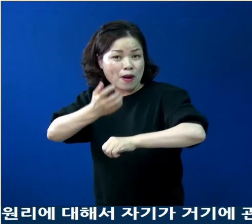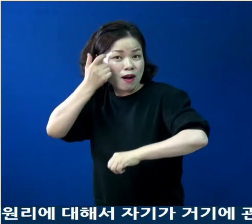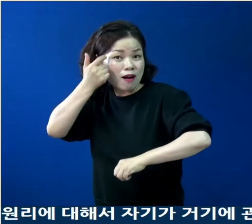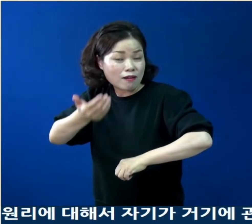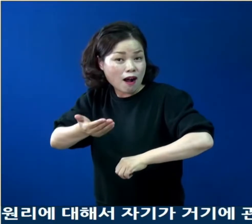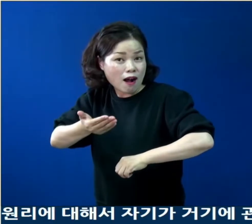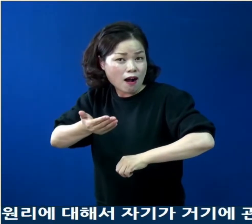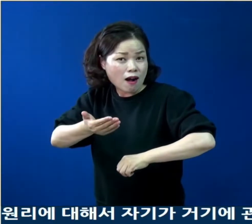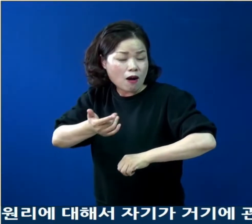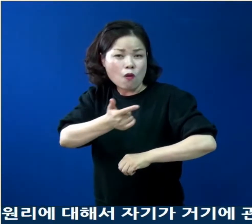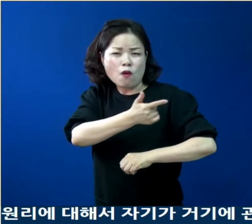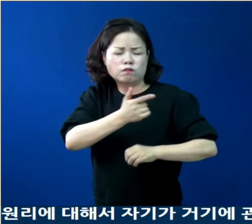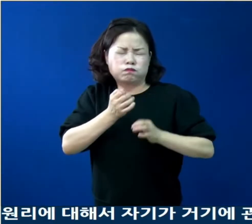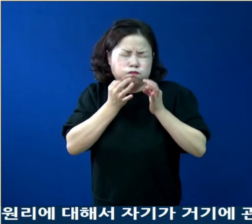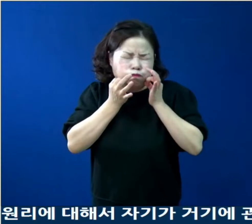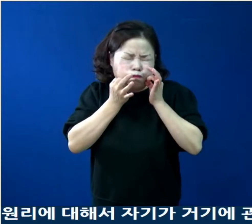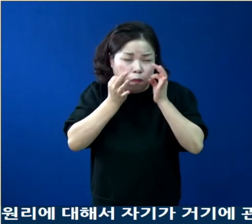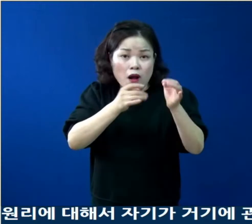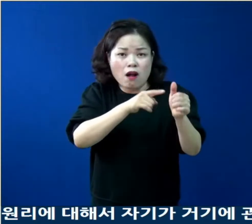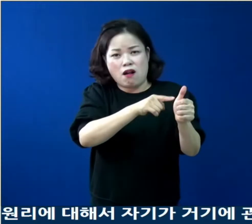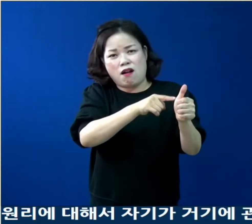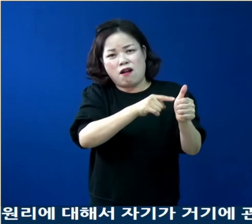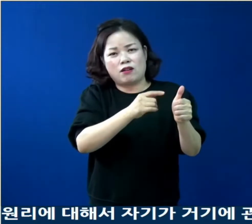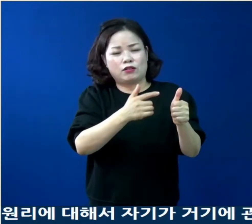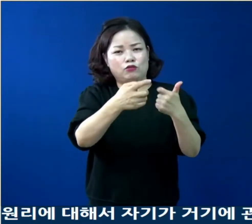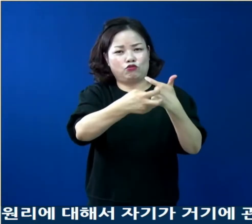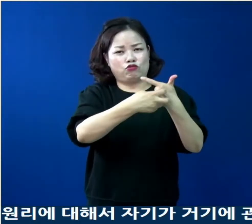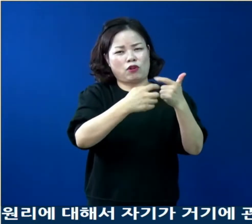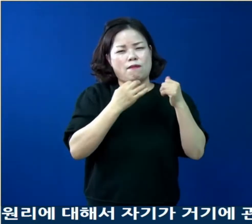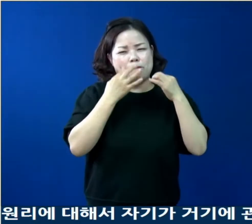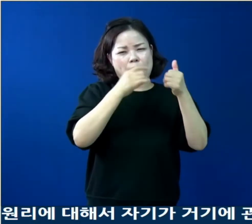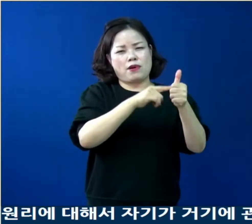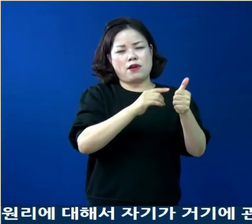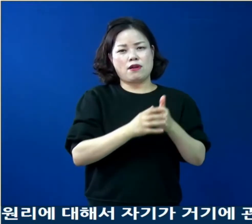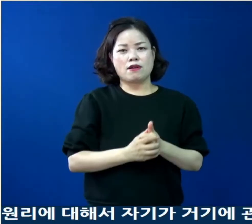있을까 엄청 노력했다, 그런 말씀입니다.